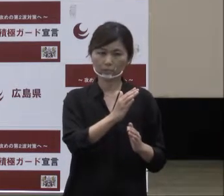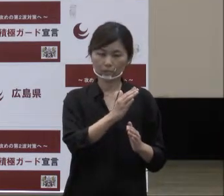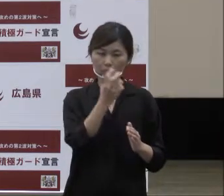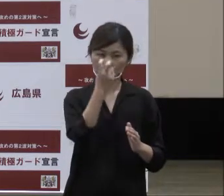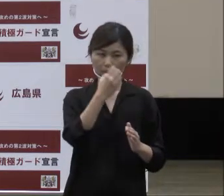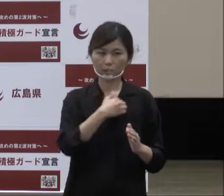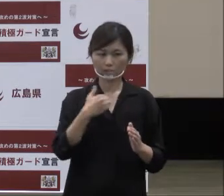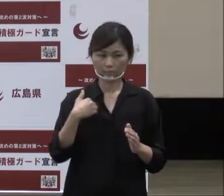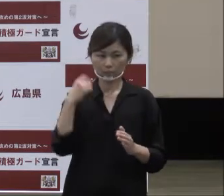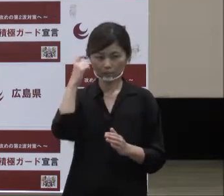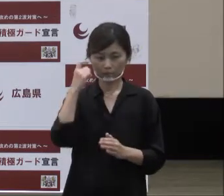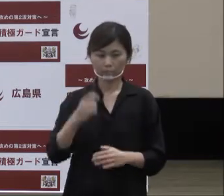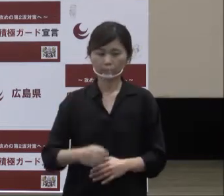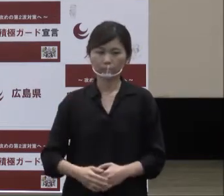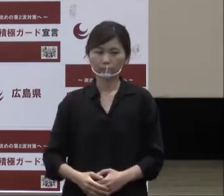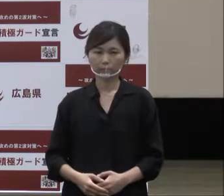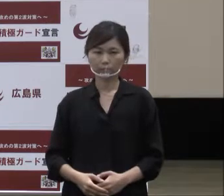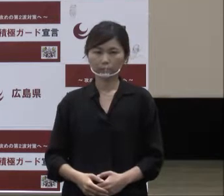ないかというふうに